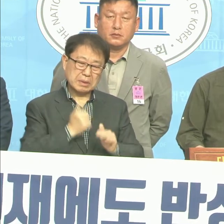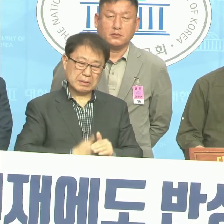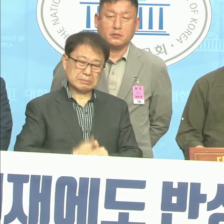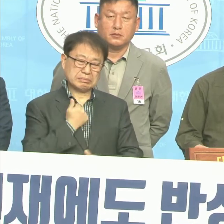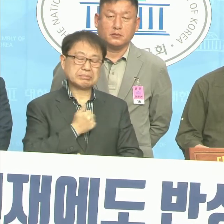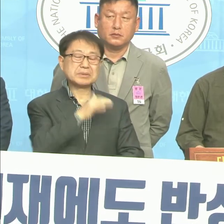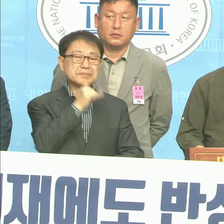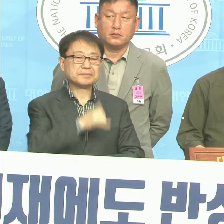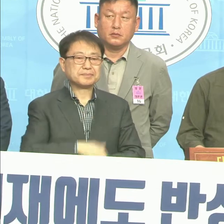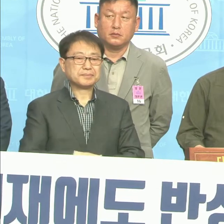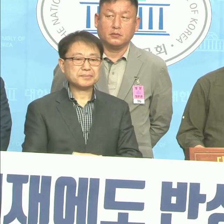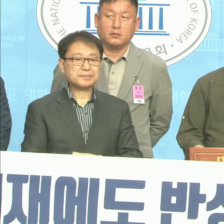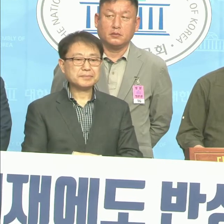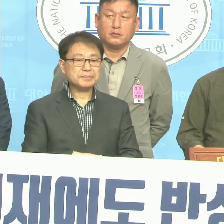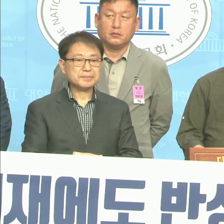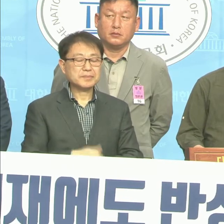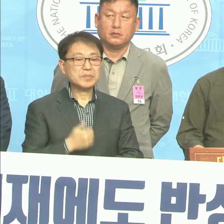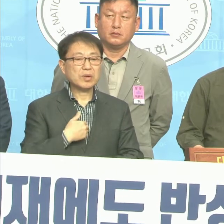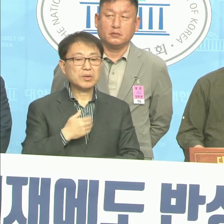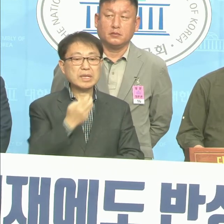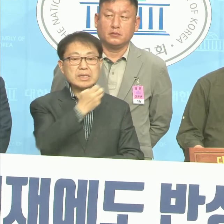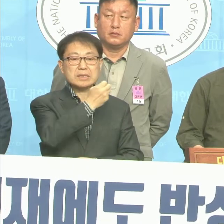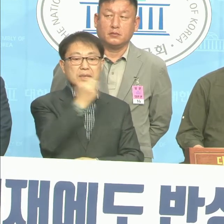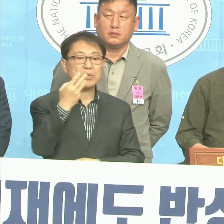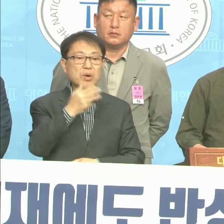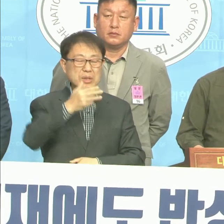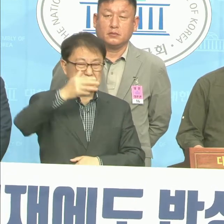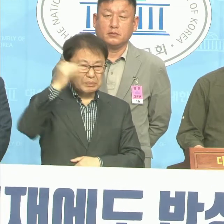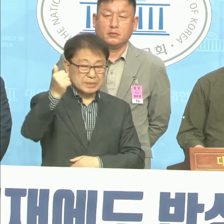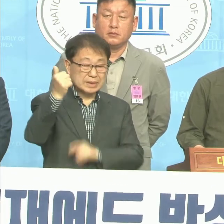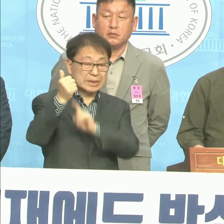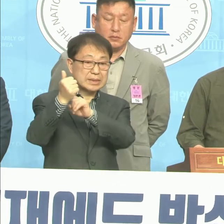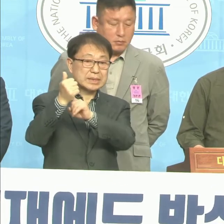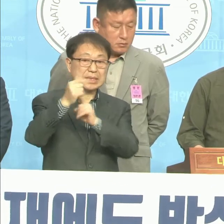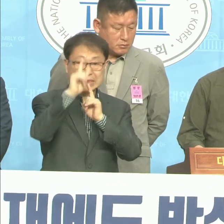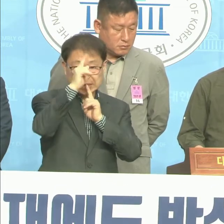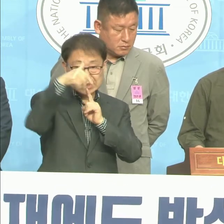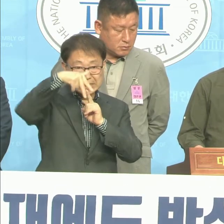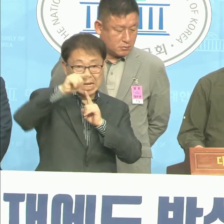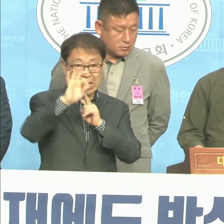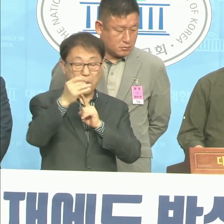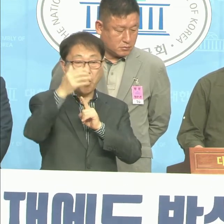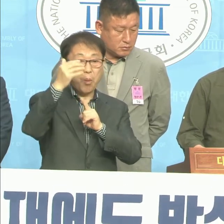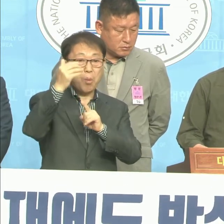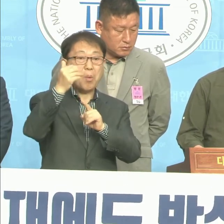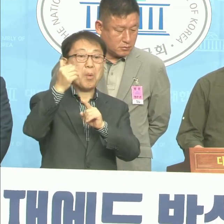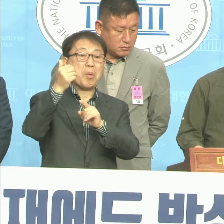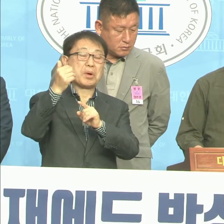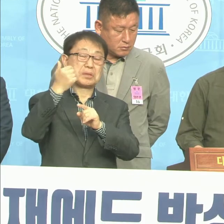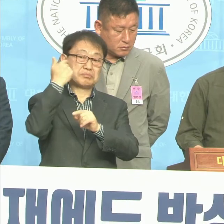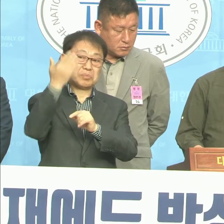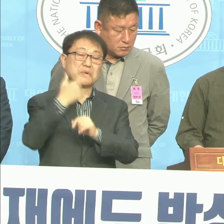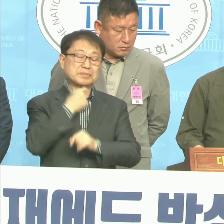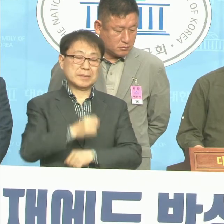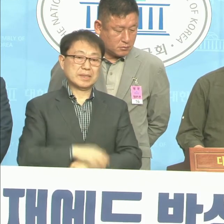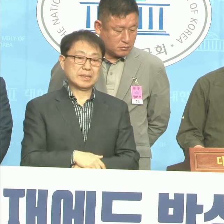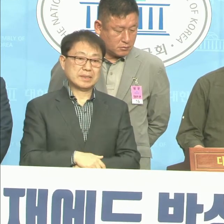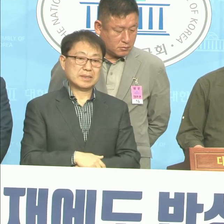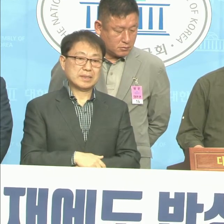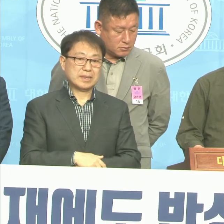느끼지 않을 수 없습니다 저는 삼성 정보업체 급증 적인 이재용 부자에게 밤 모키 묻고 싶습니다